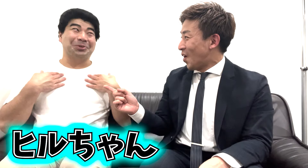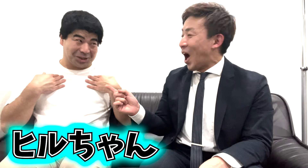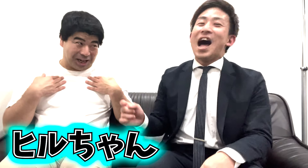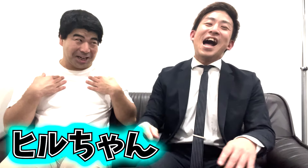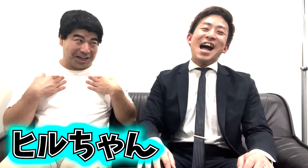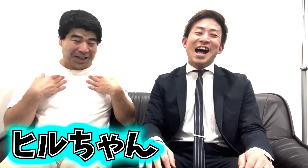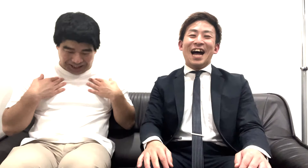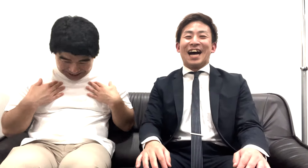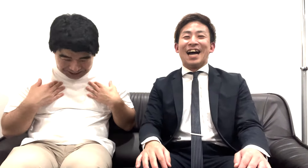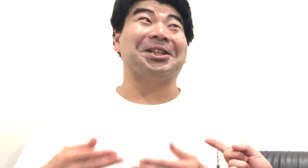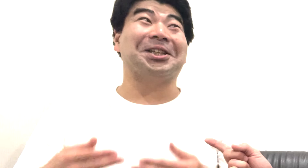あ